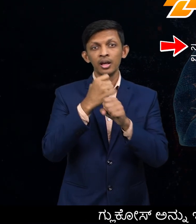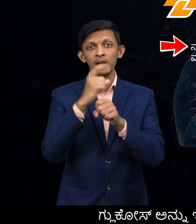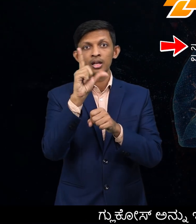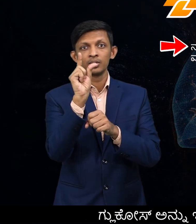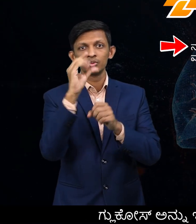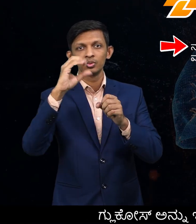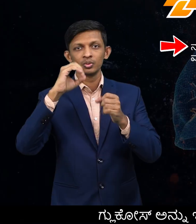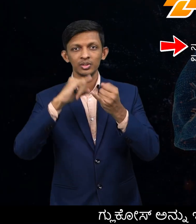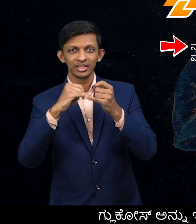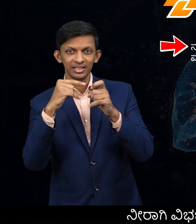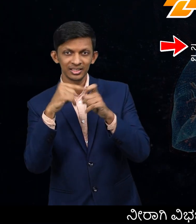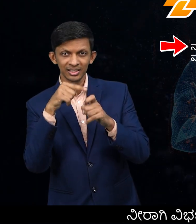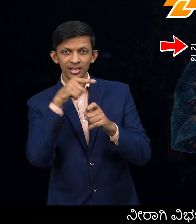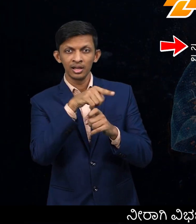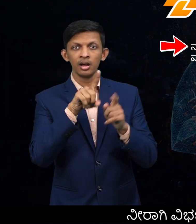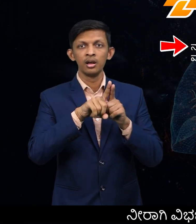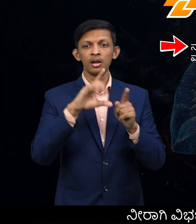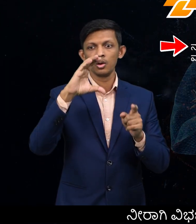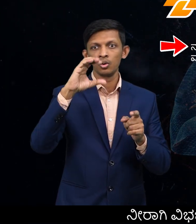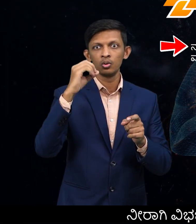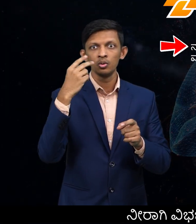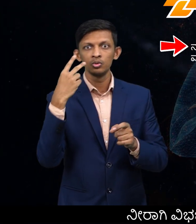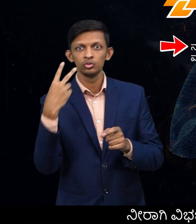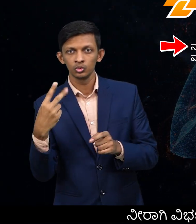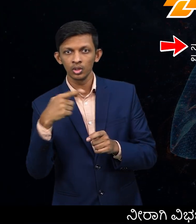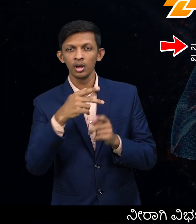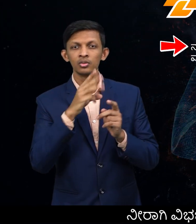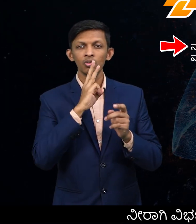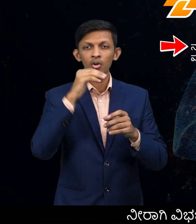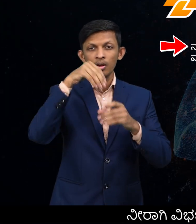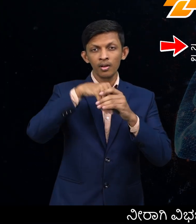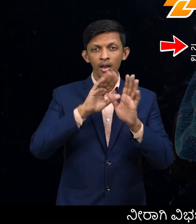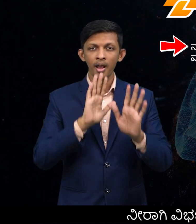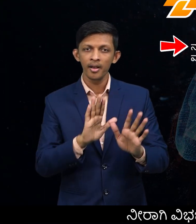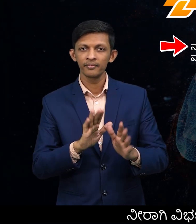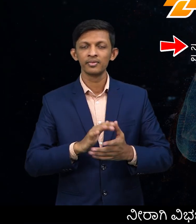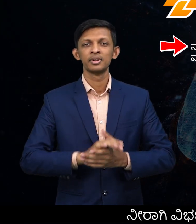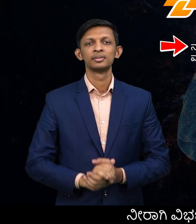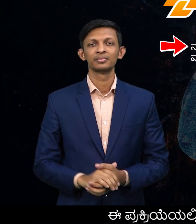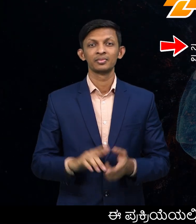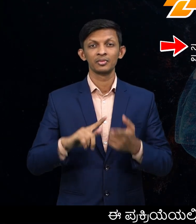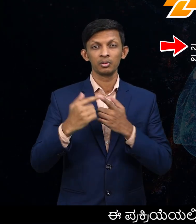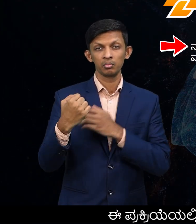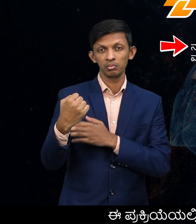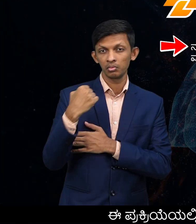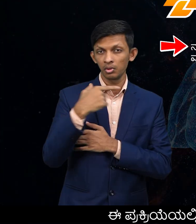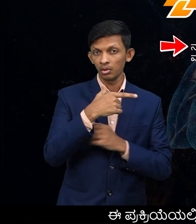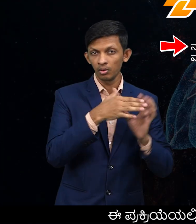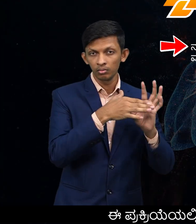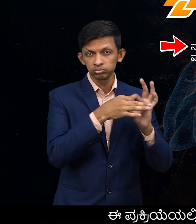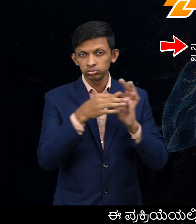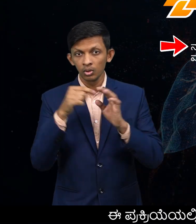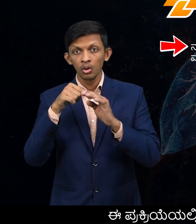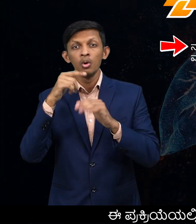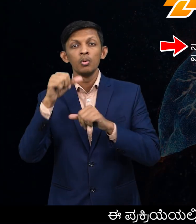ಡೈಆಕ್ಸೈಡ್ ಮತ್ತು ನೀರಾಗಿ ವಿಭಜಿಸಲು ಬಳಸಲಾಗುತ್ತದೆ. ಈ ಪ್ರಕ್ರಿಯೆಯಲ್ಲಿ ಶಕ್ತಿ